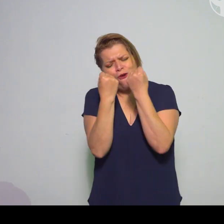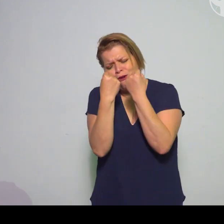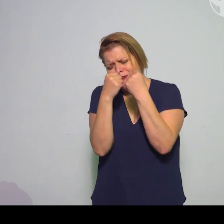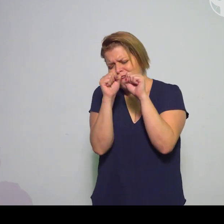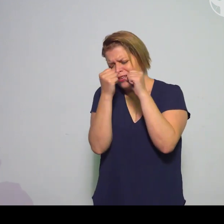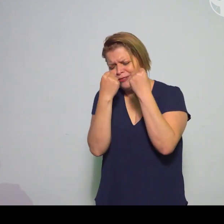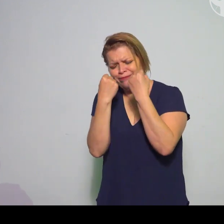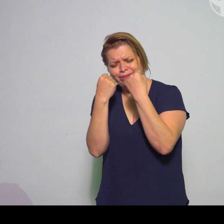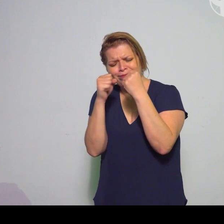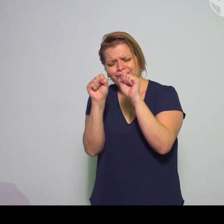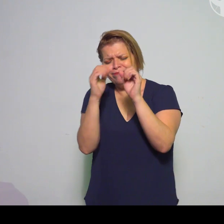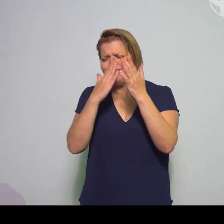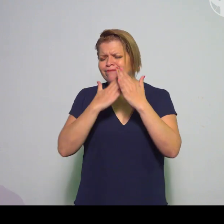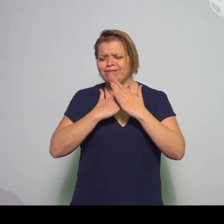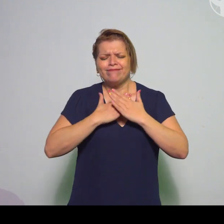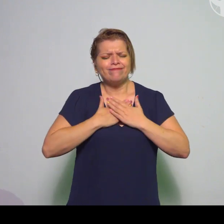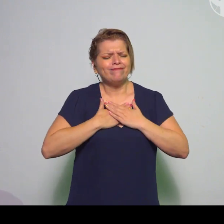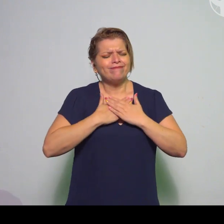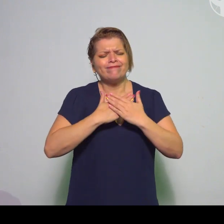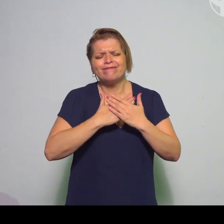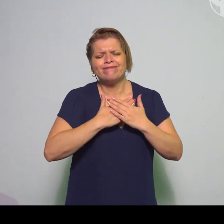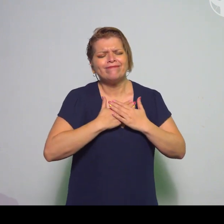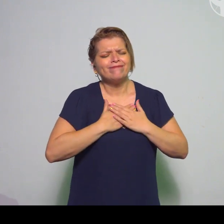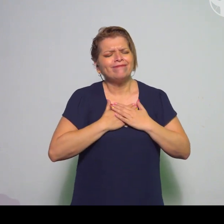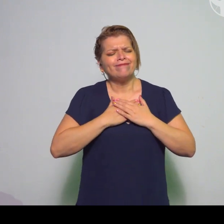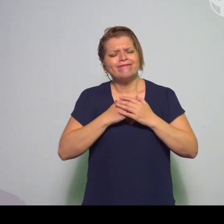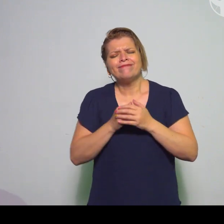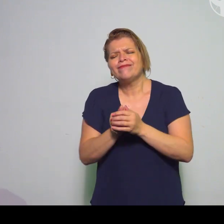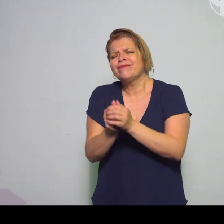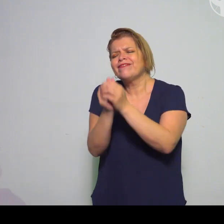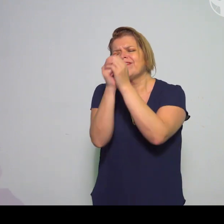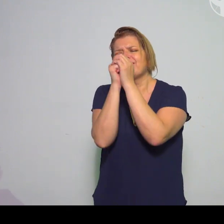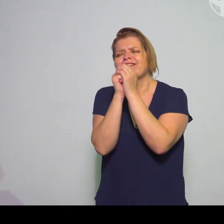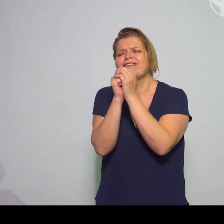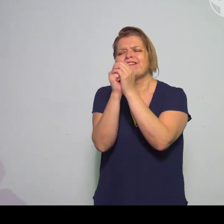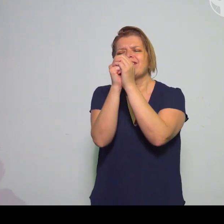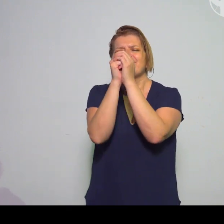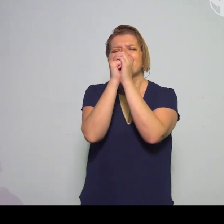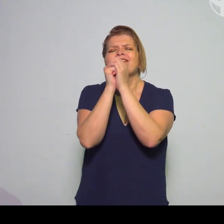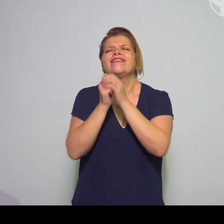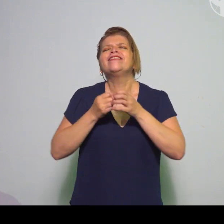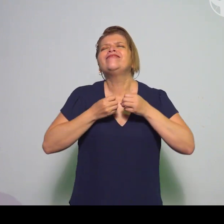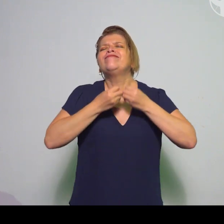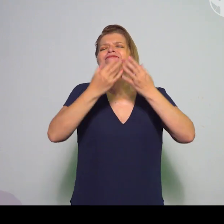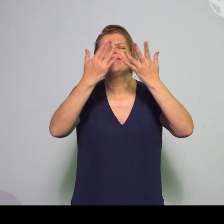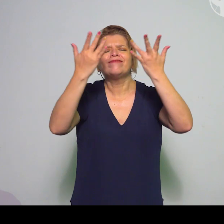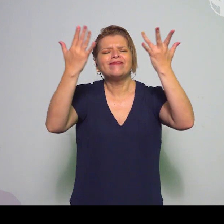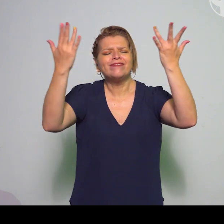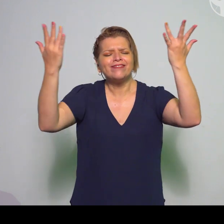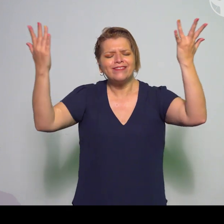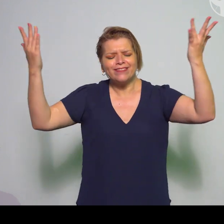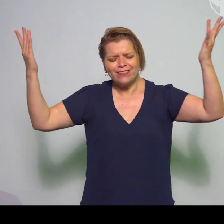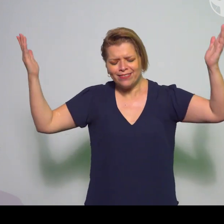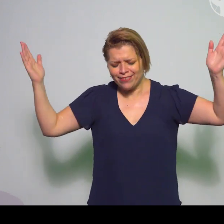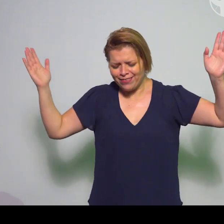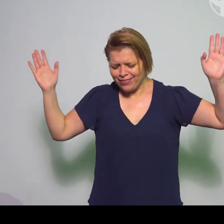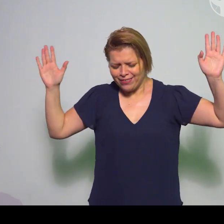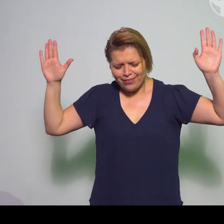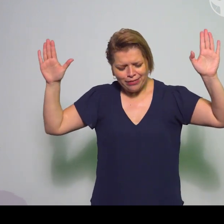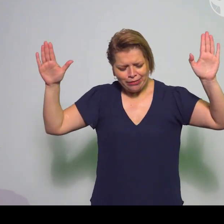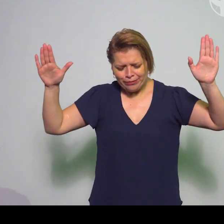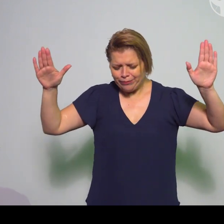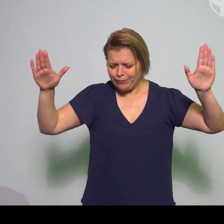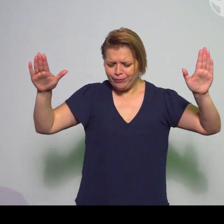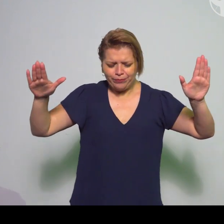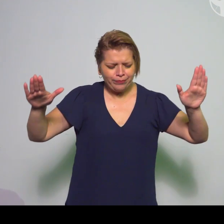obrando en mí, te adoraré, te